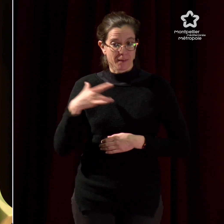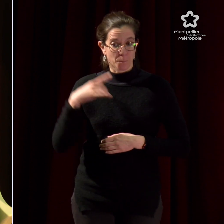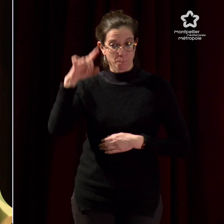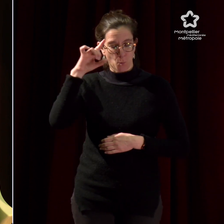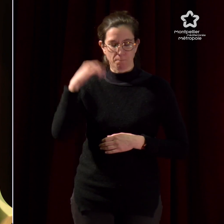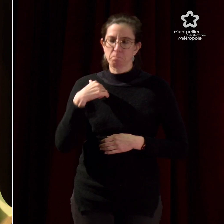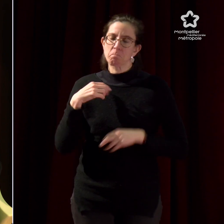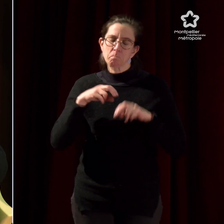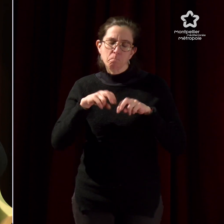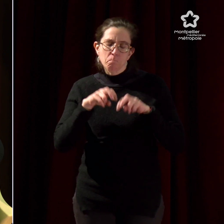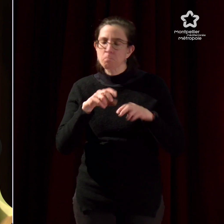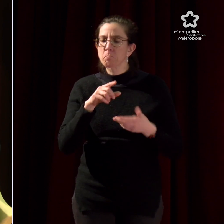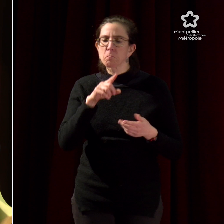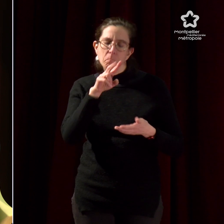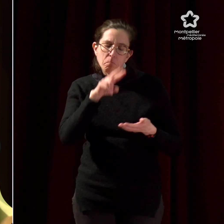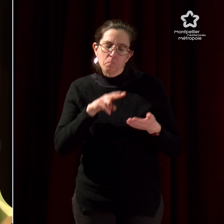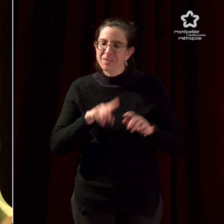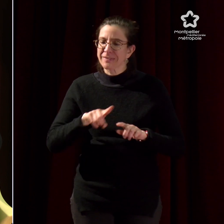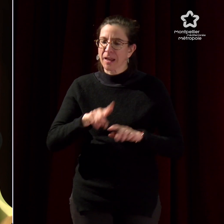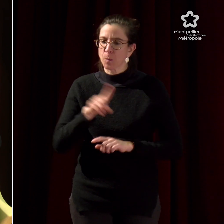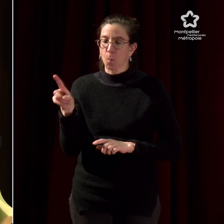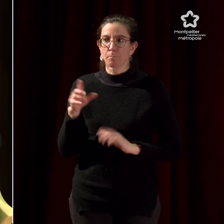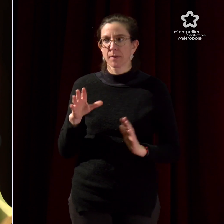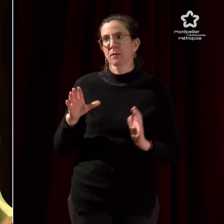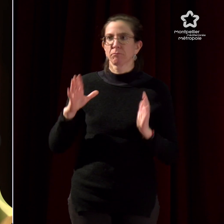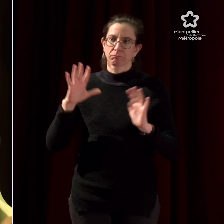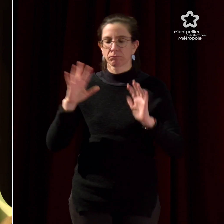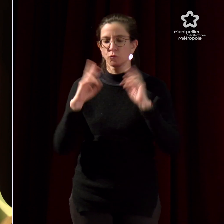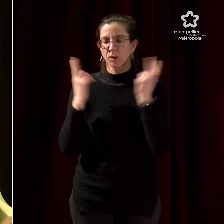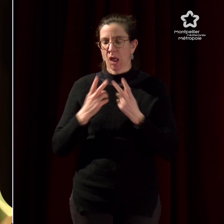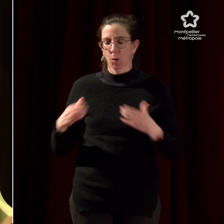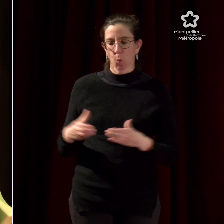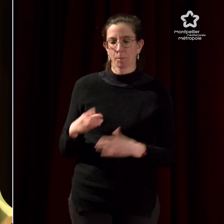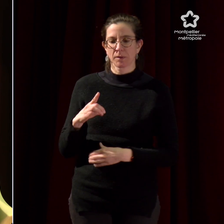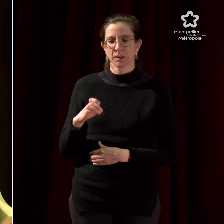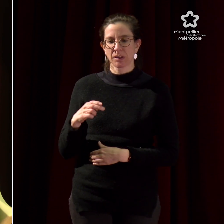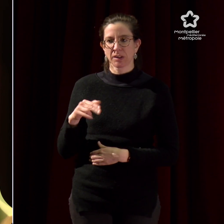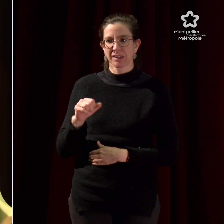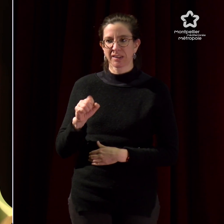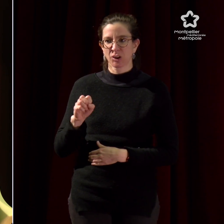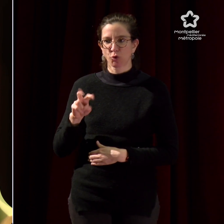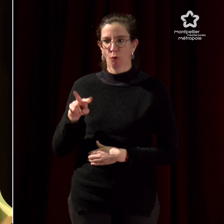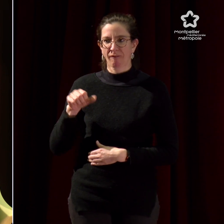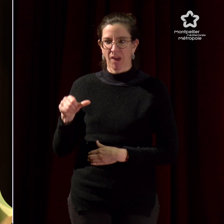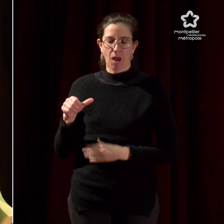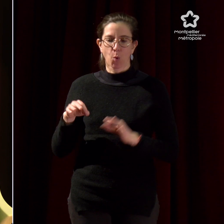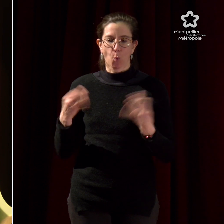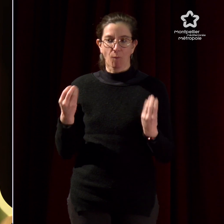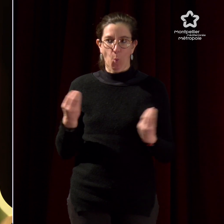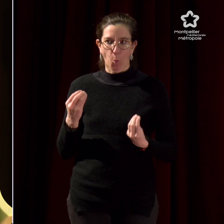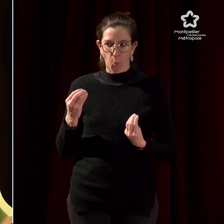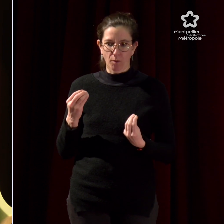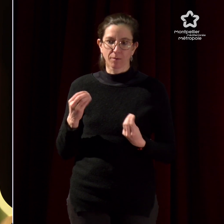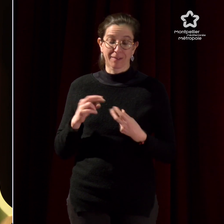pas rentrée dans les détails, mais en gros, Denisova, on le trouve par son ADN en Sibérie. On trouve